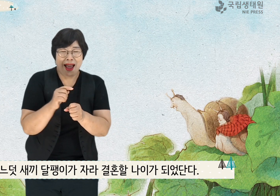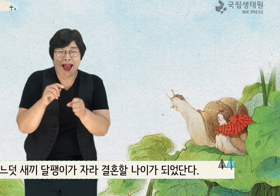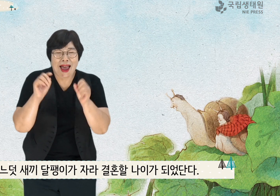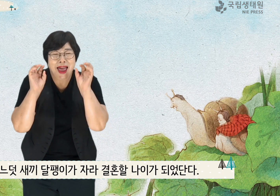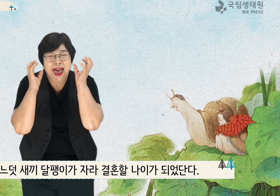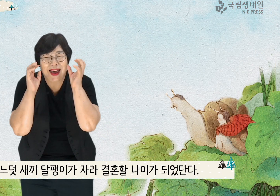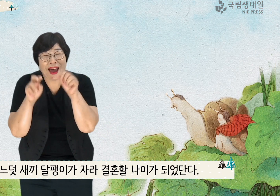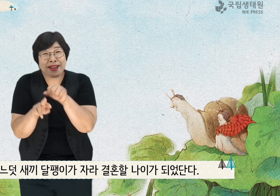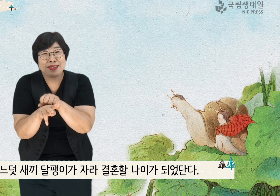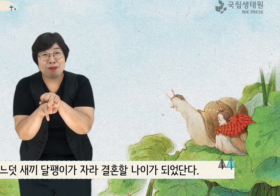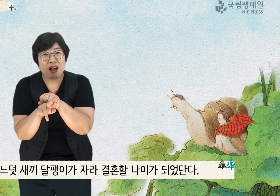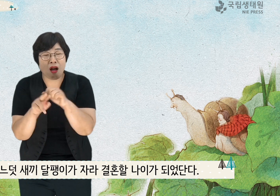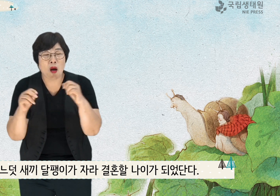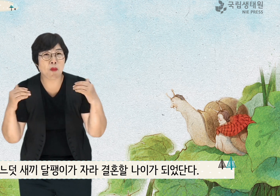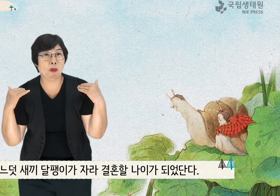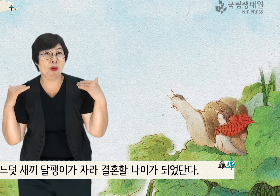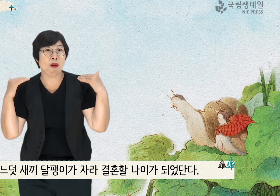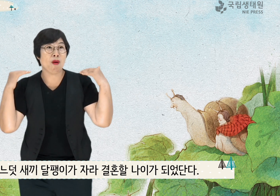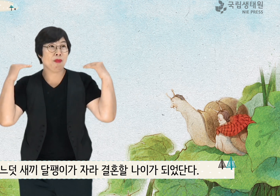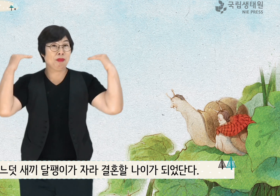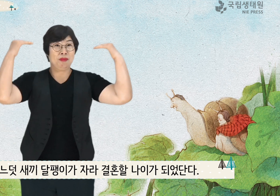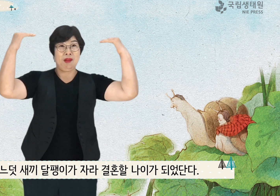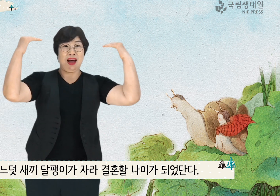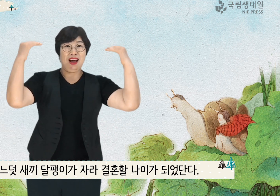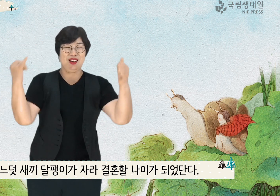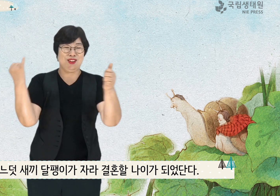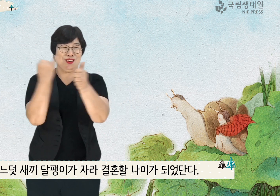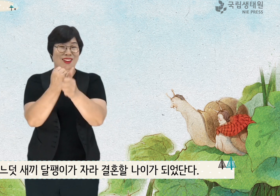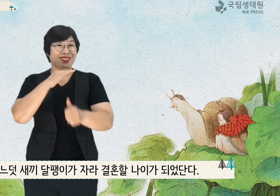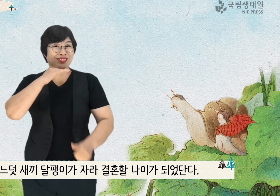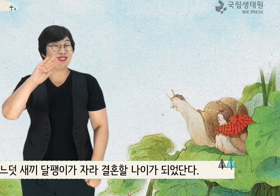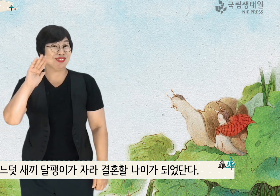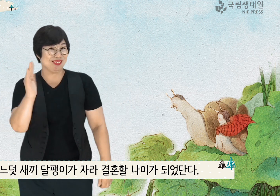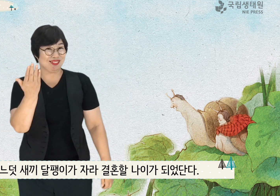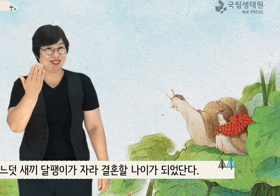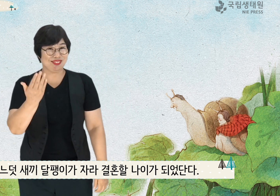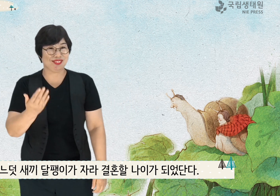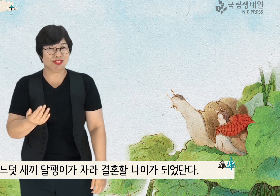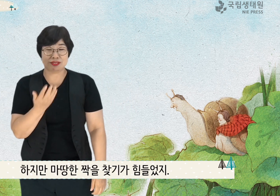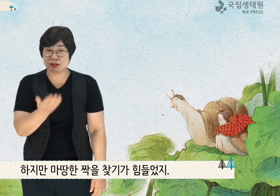어느덧 새끼 달팽이가 자라 결혼할 나이가 되었단다.